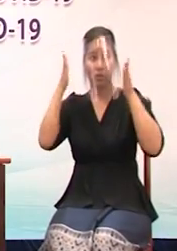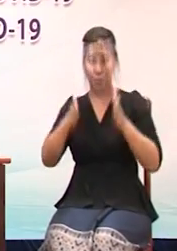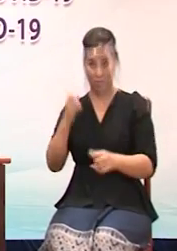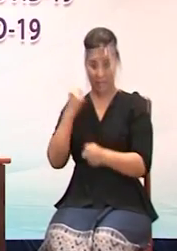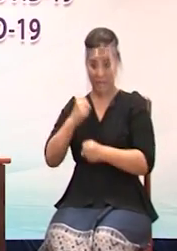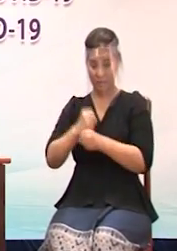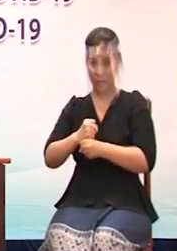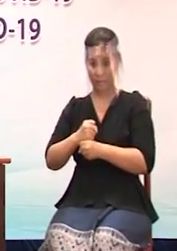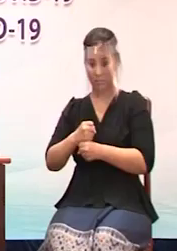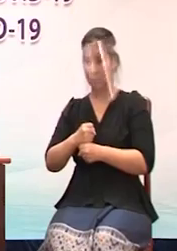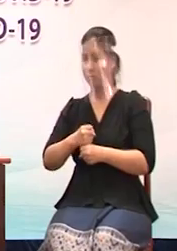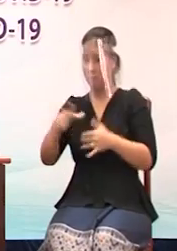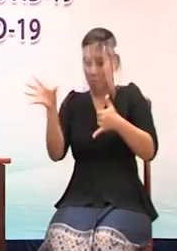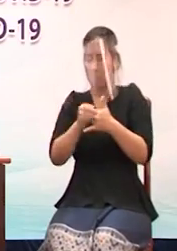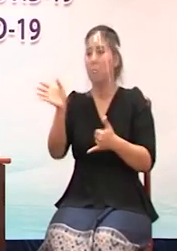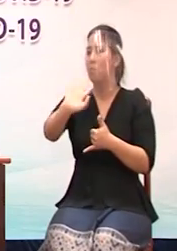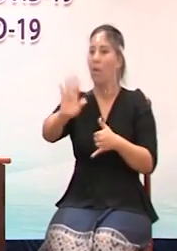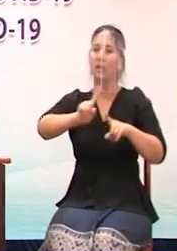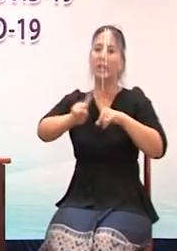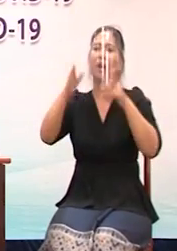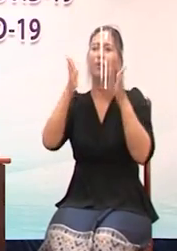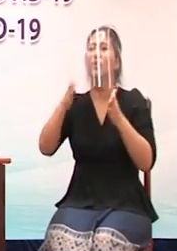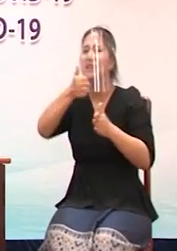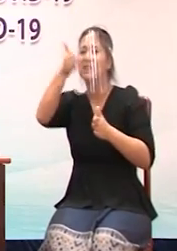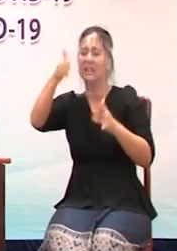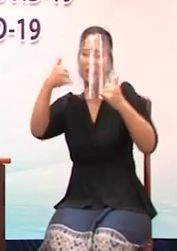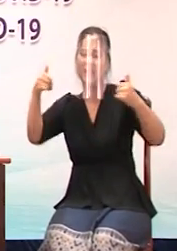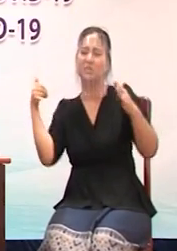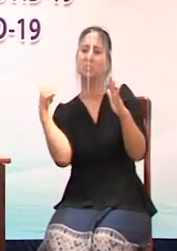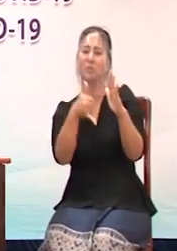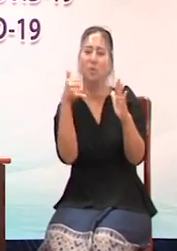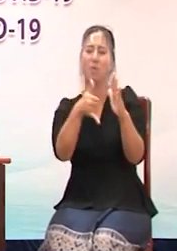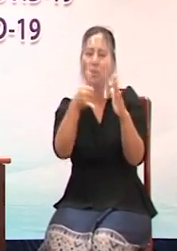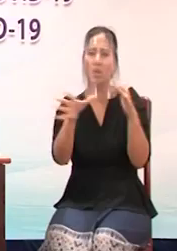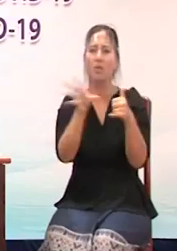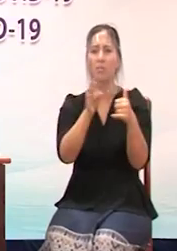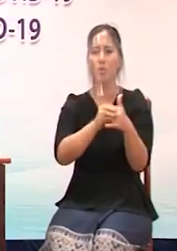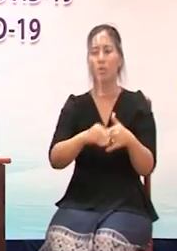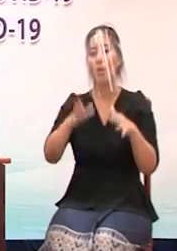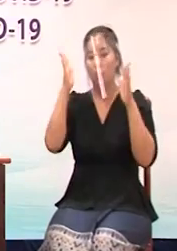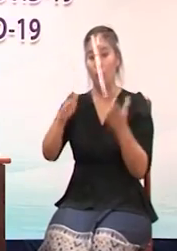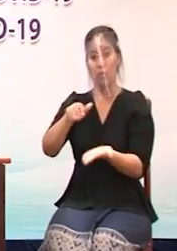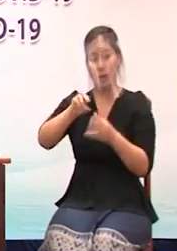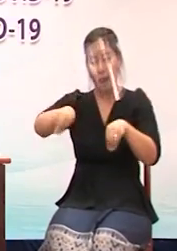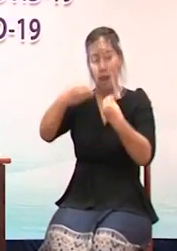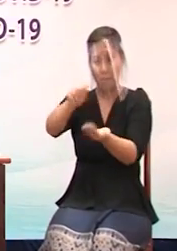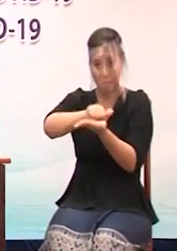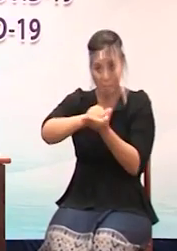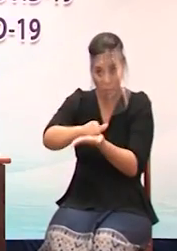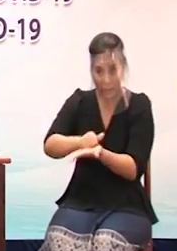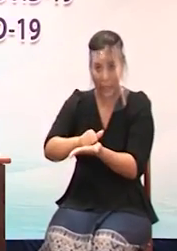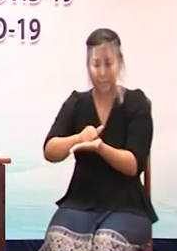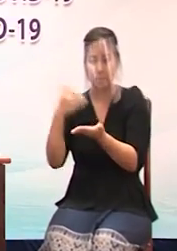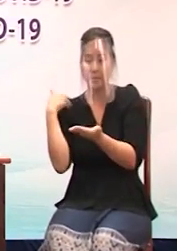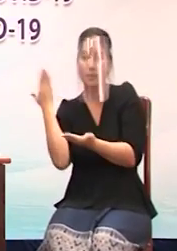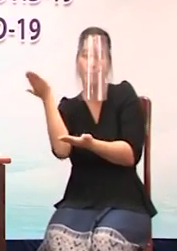เชื้อนี่ไปใส่บริการอยู่หั่นเนาะแต่ถึงอย่างใดก็อย่าบรรดาพนักงานที่ให้บริการที่เสริมที่ยังต่